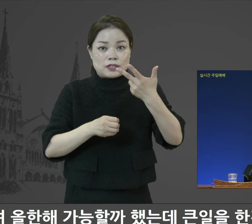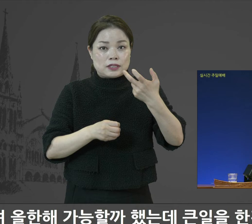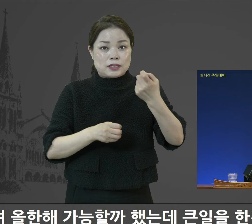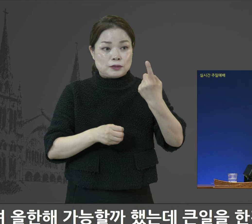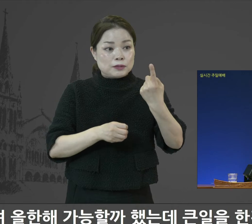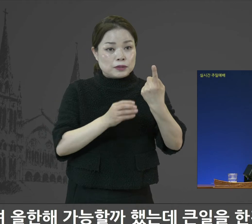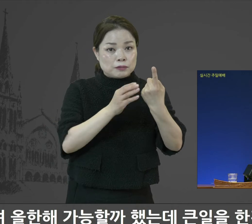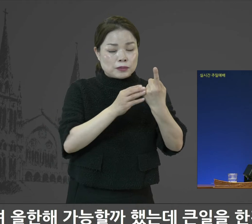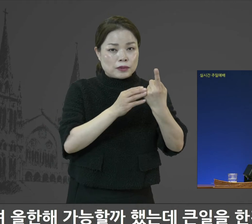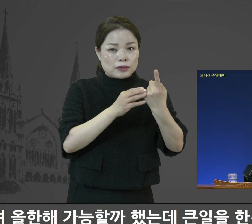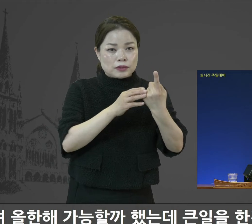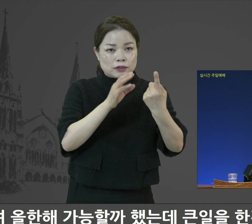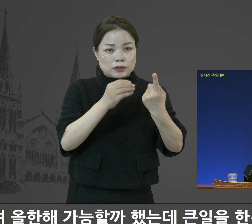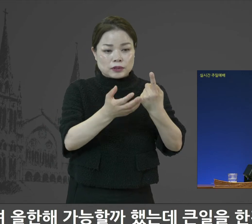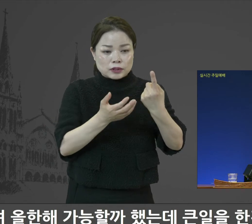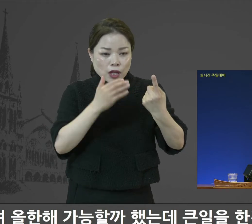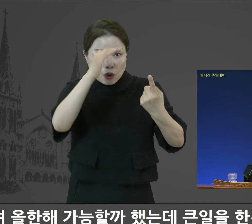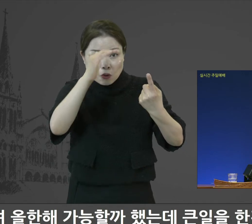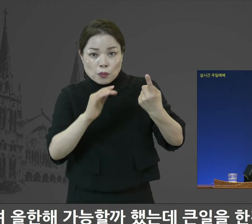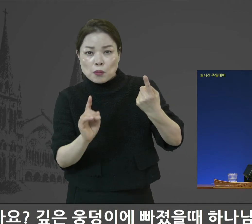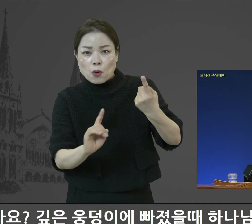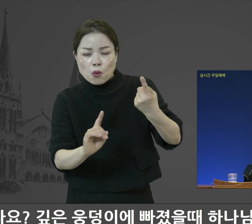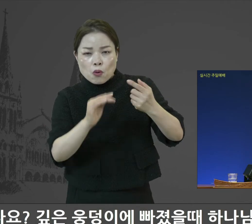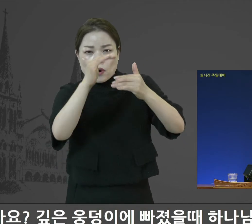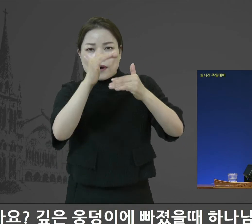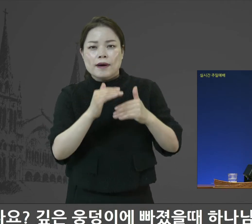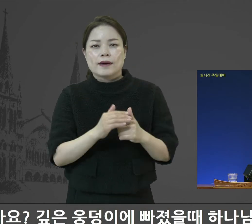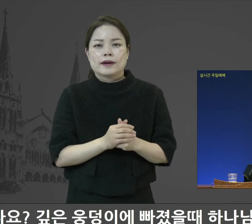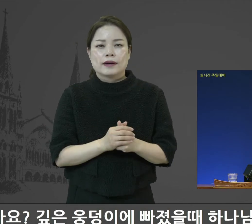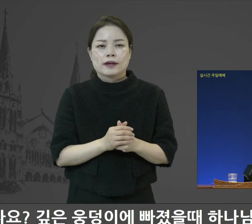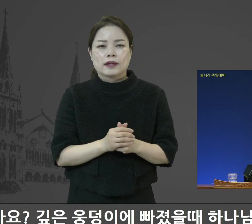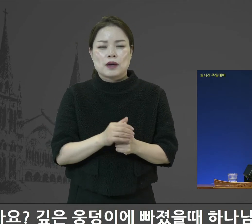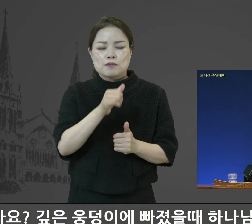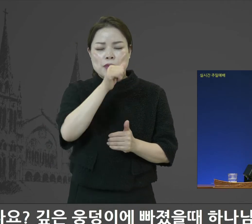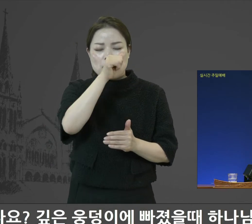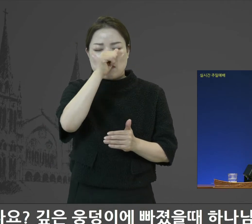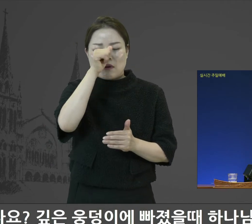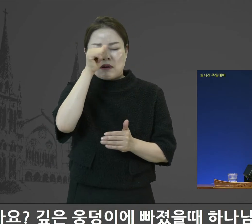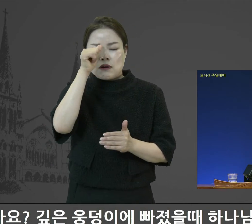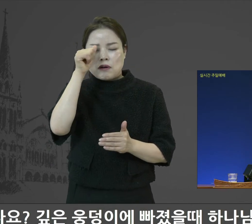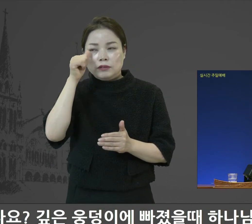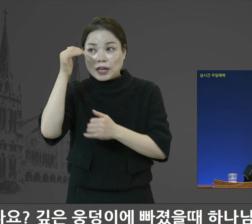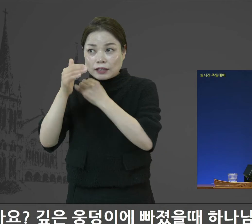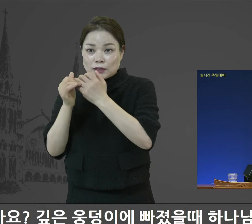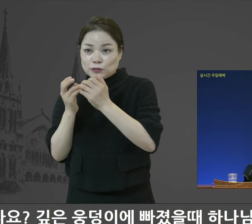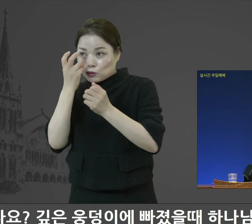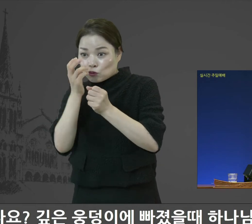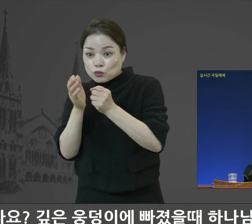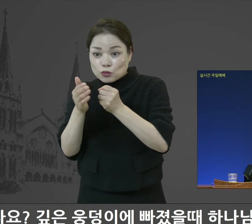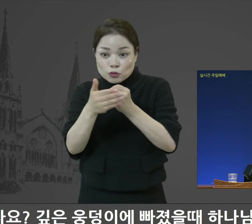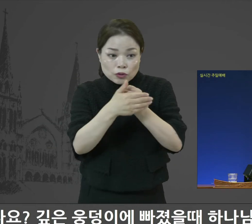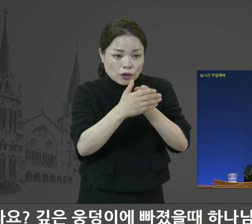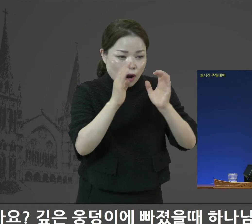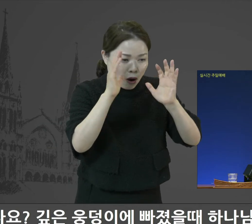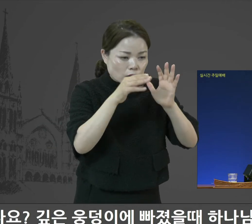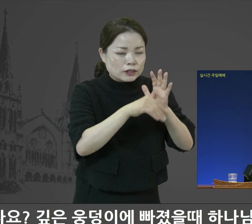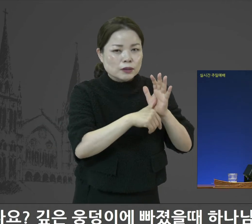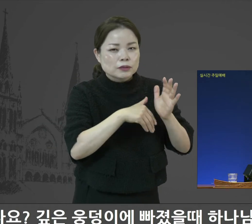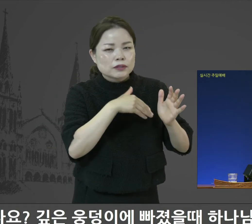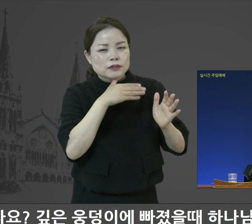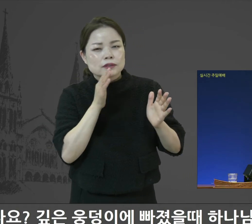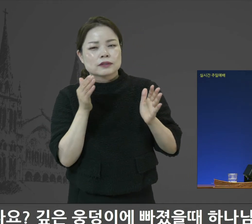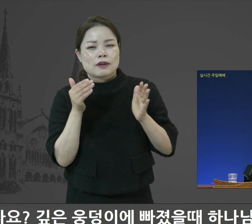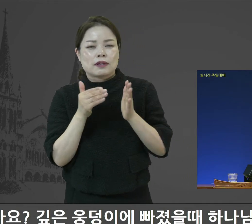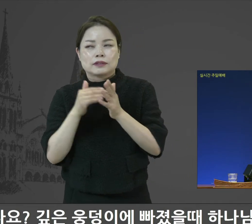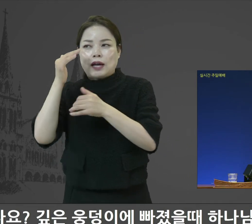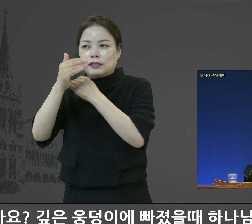제가 다 안 볼 텐데 이 앞부분에 보면 어떤 내용들이냐면요, 평생 돌보셨다는 거예요. 평생. 어릴 때부터 늙을 때까지